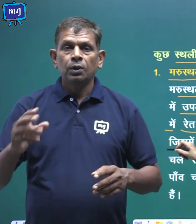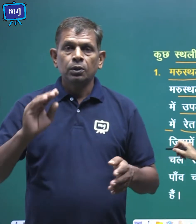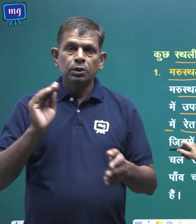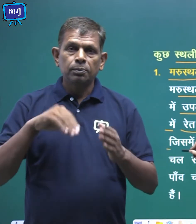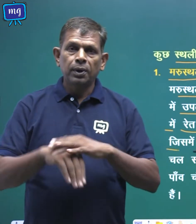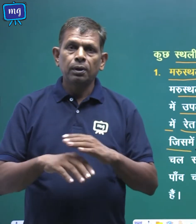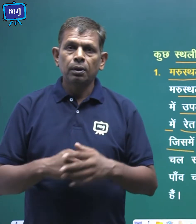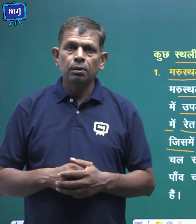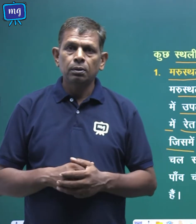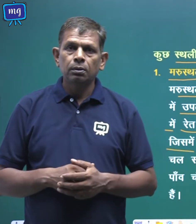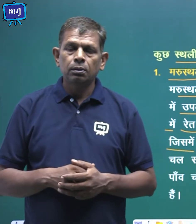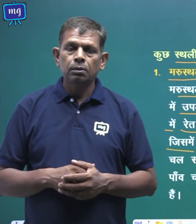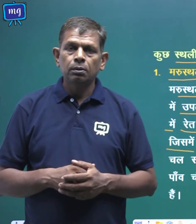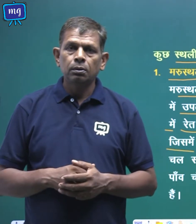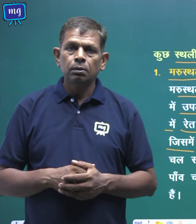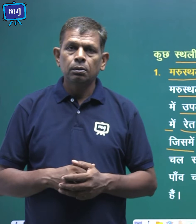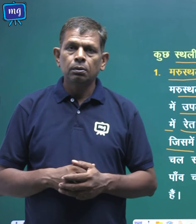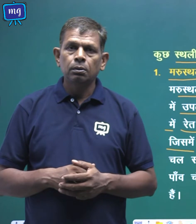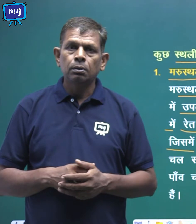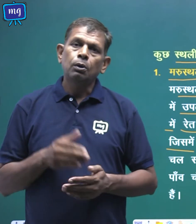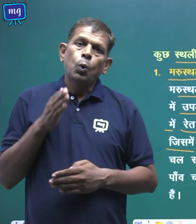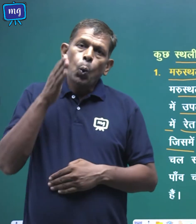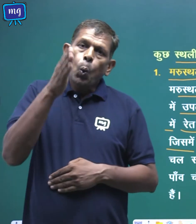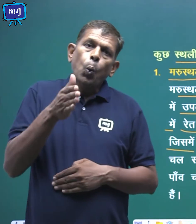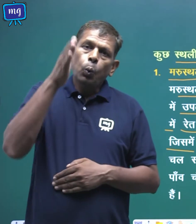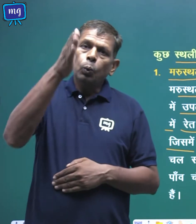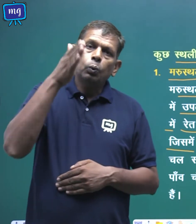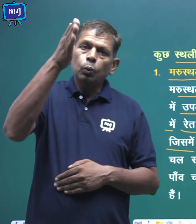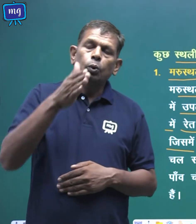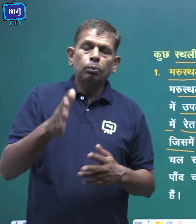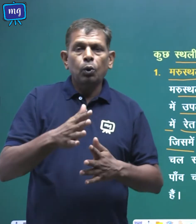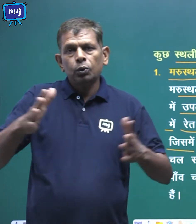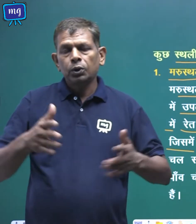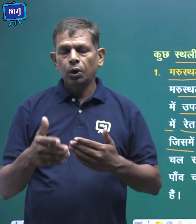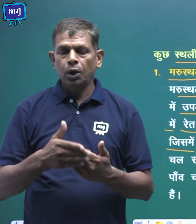जिसमें ऊंट बहुत आसानी से